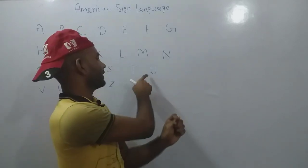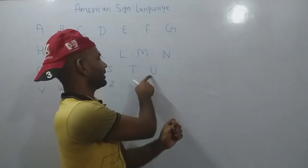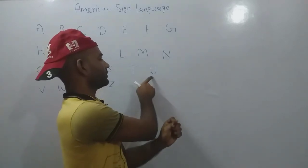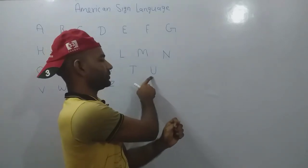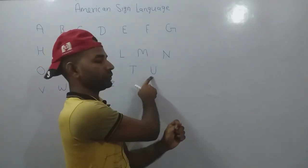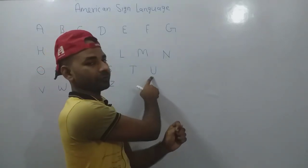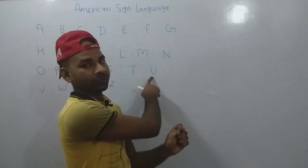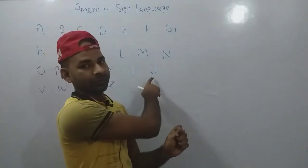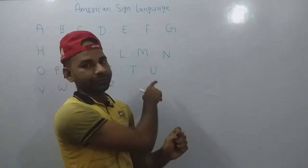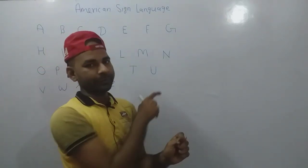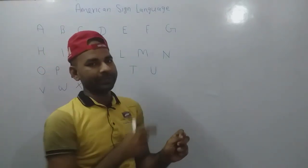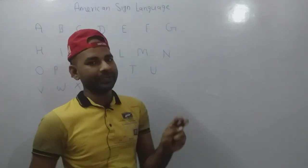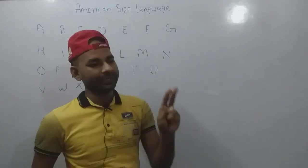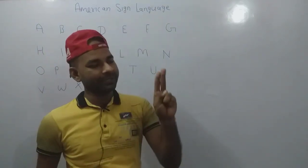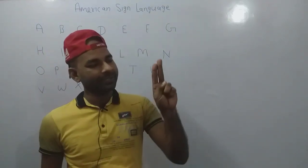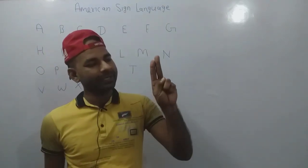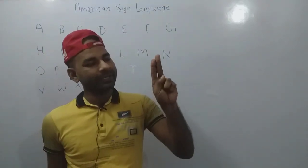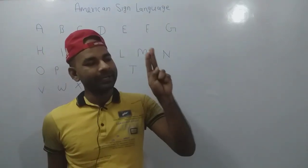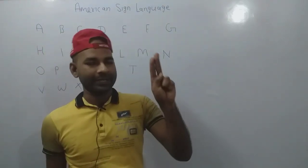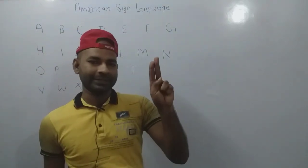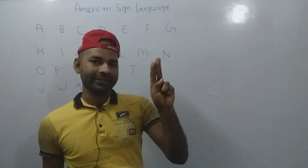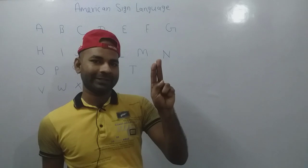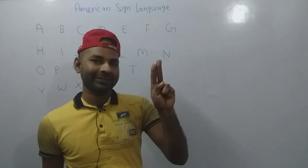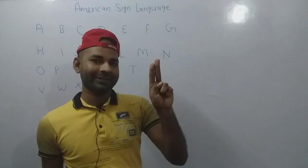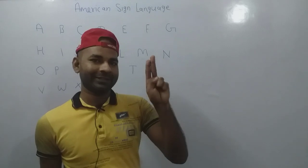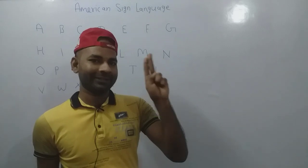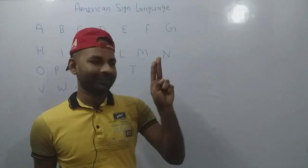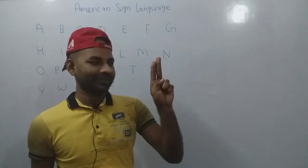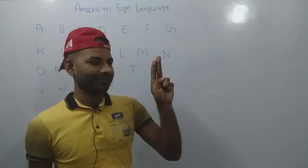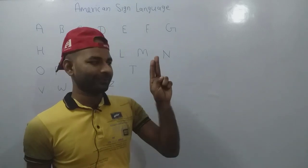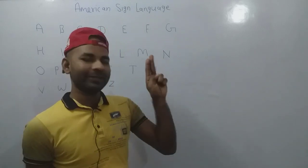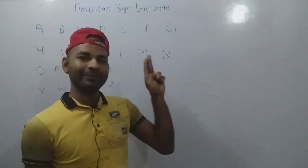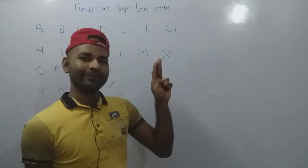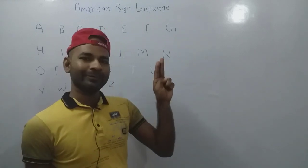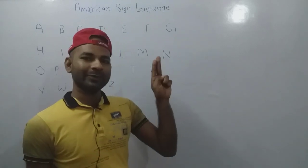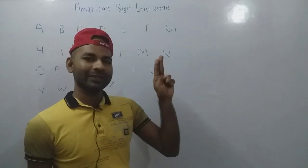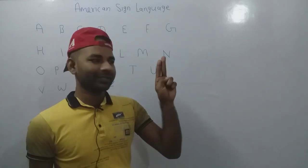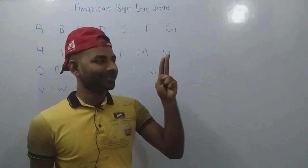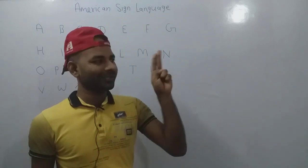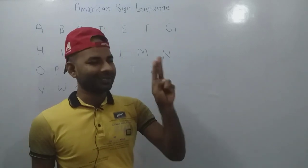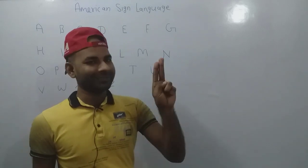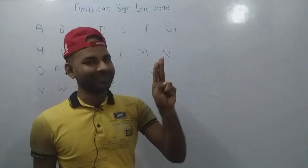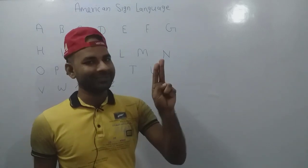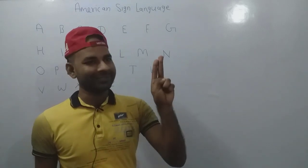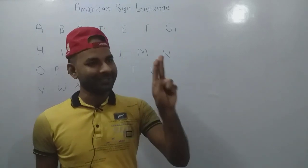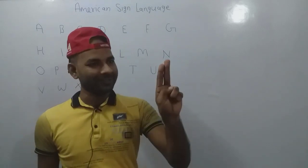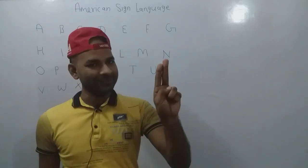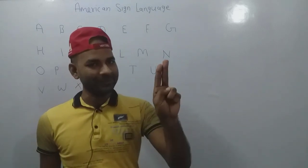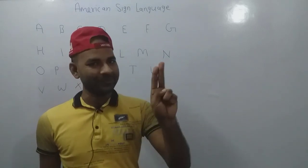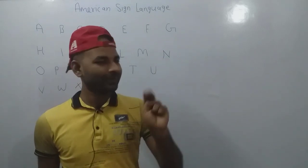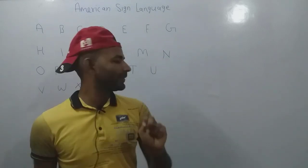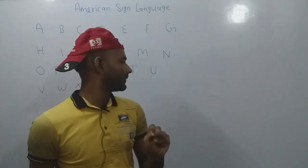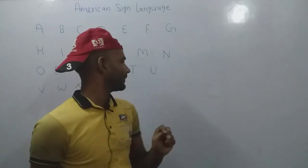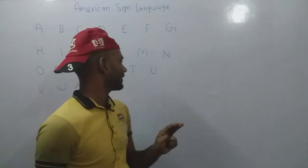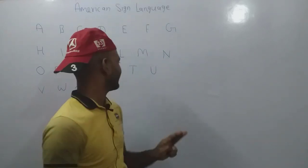अब यू बनाने के लिए ऐसे ऐसे, बहुत आसान है, ऐसे कर दीजिए यू, ओके